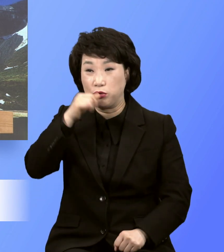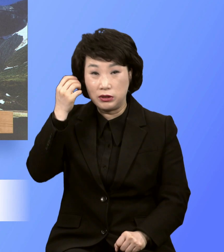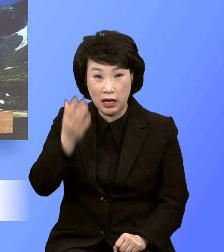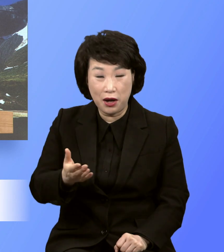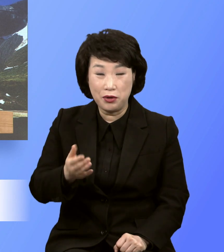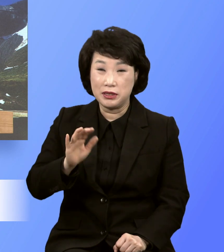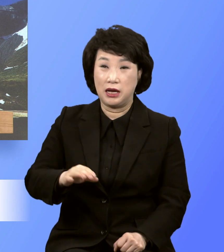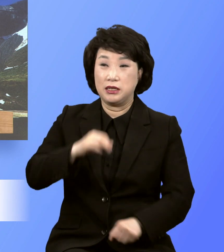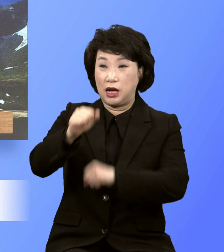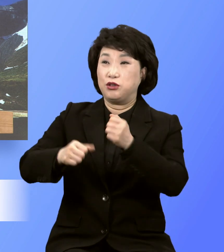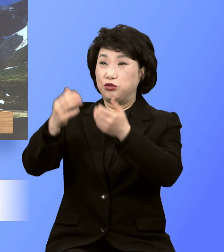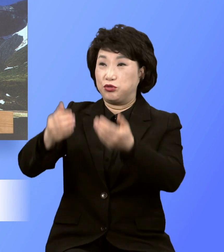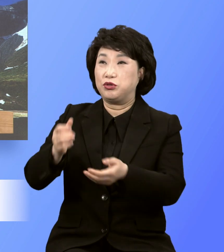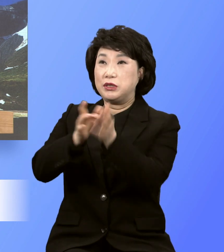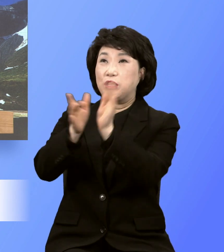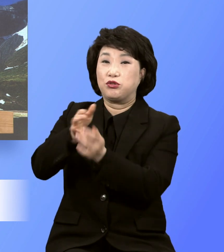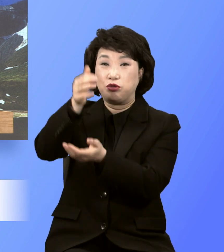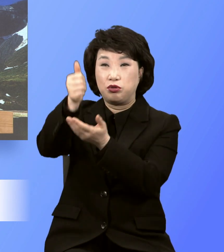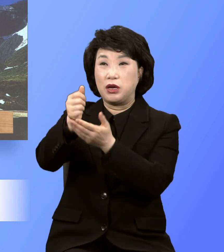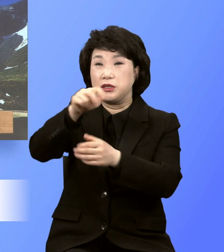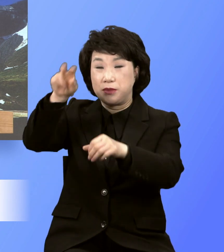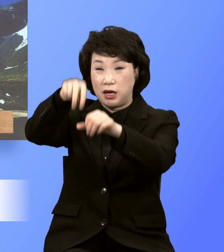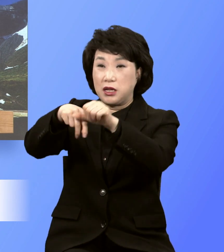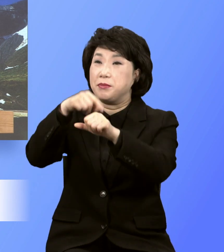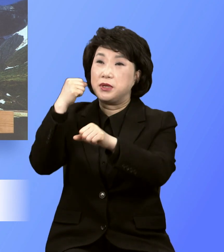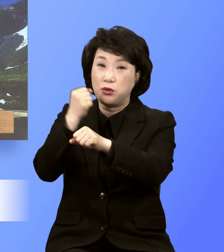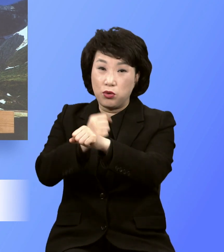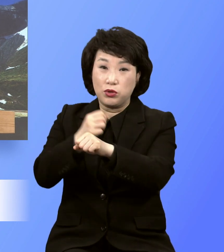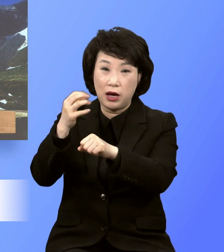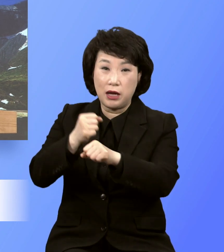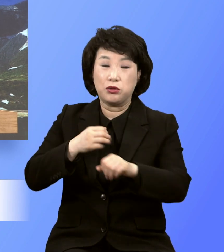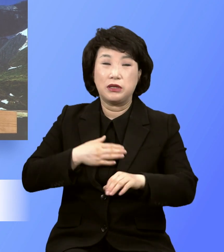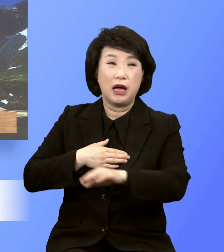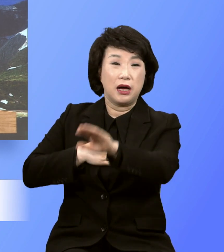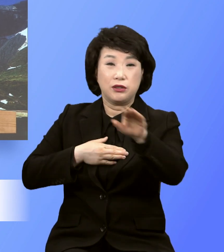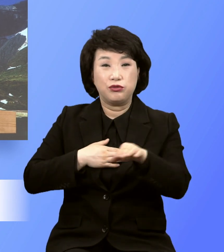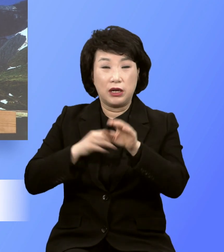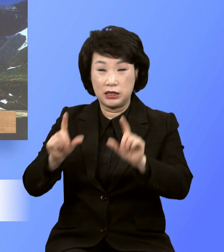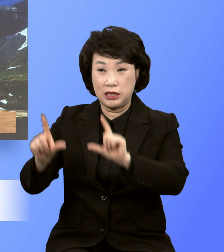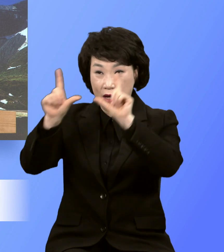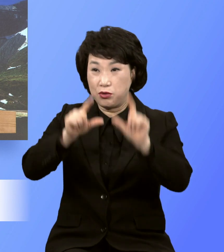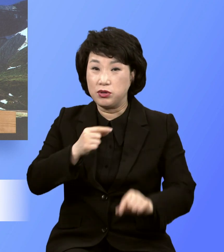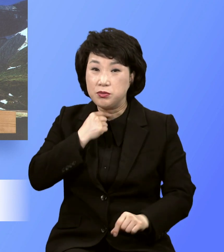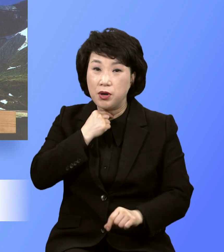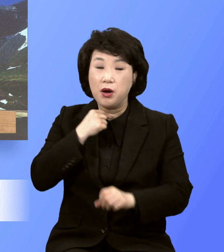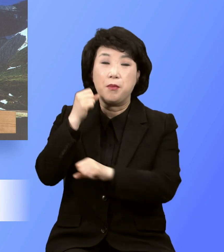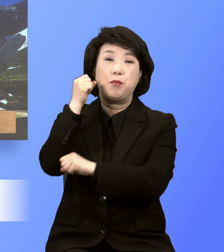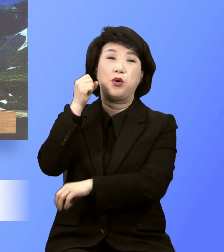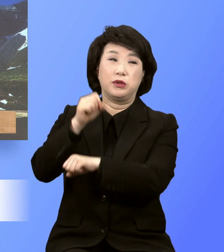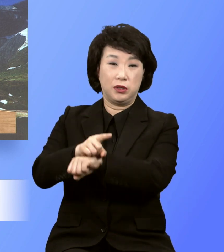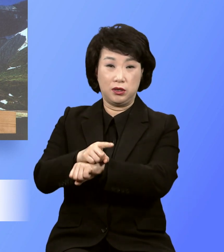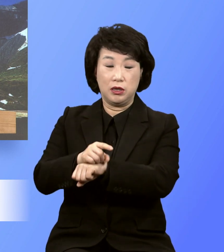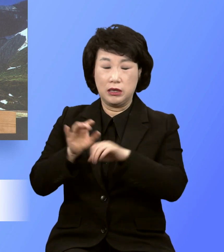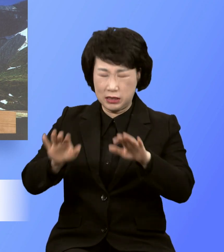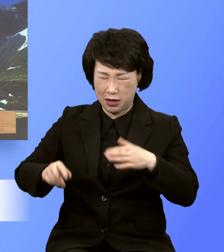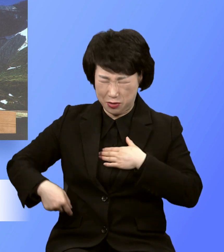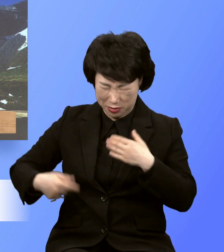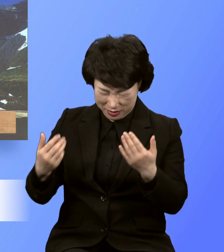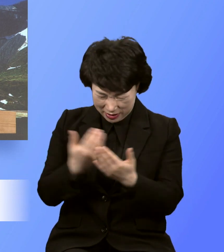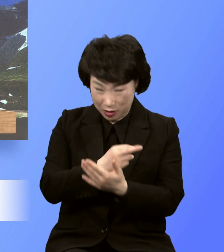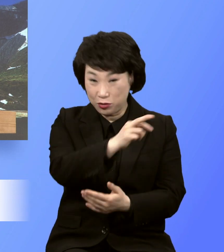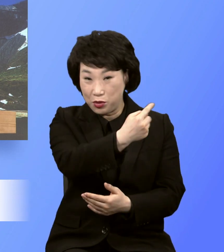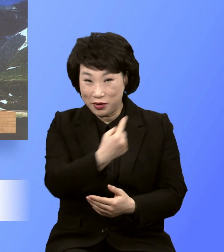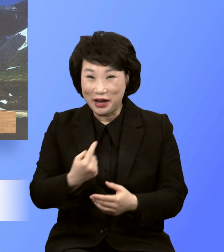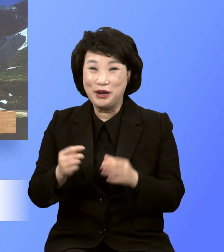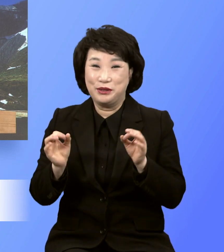자유를 주신 예수 그리스도의 십자가의 피의 공로 앞에 살고자 하는 본능으로 회개하고